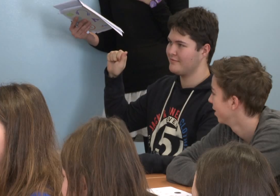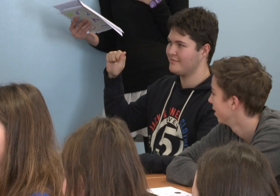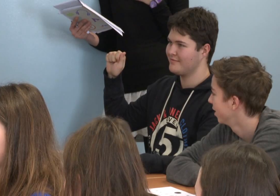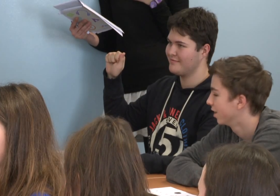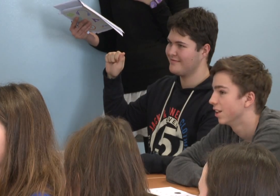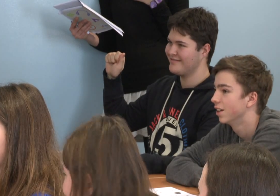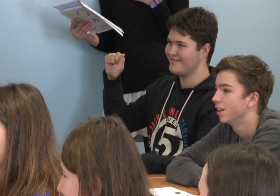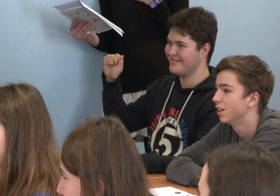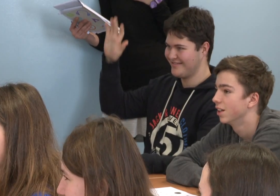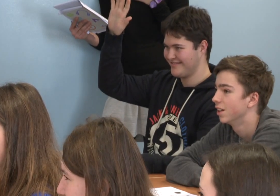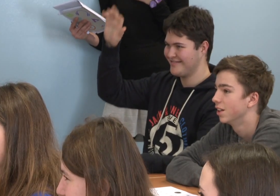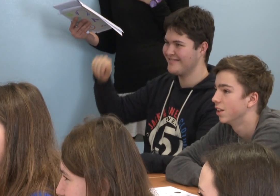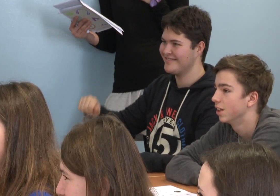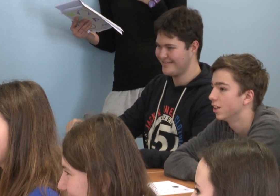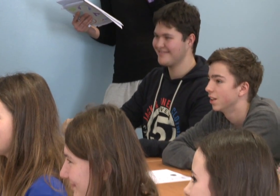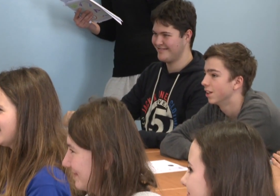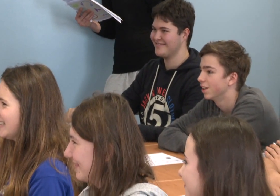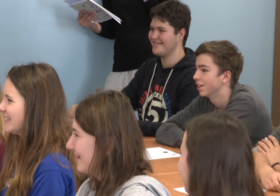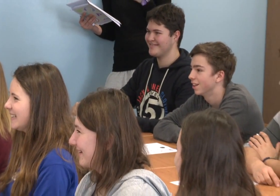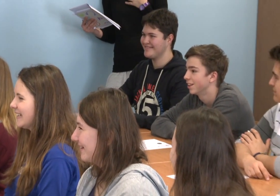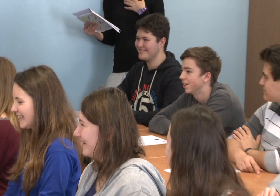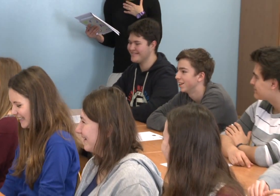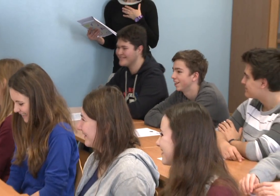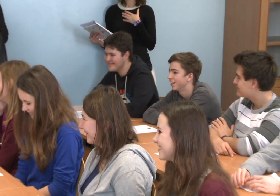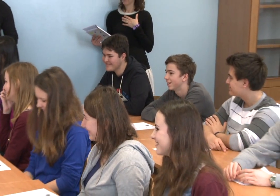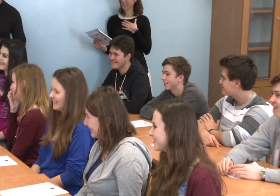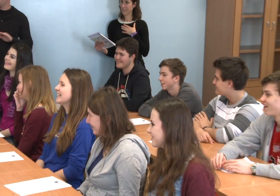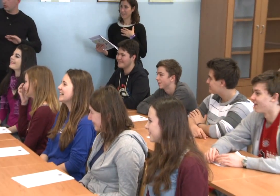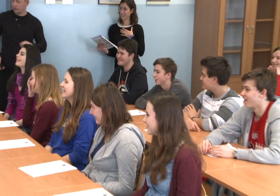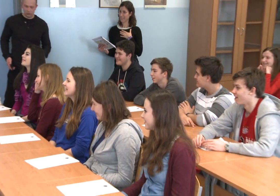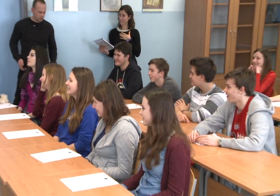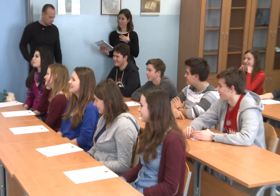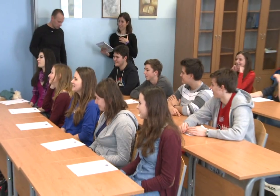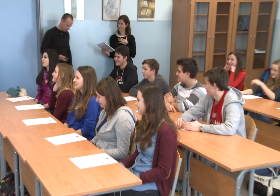Soimenjaka, tako.